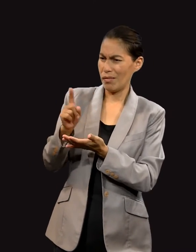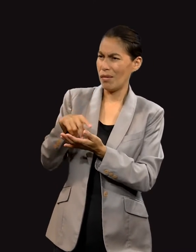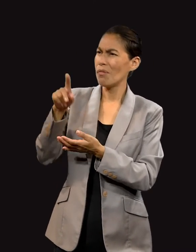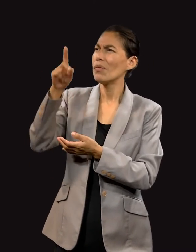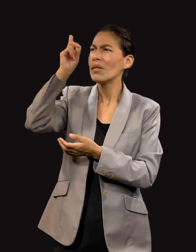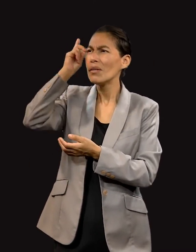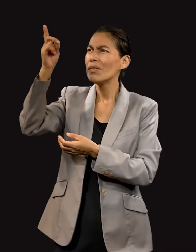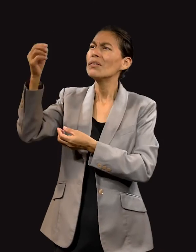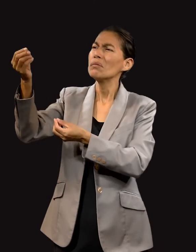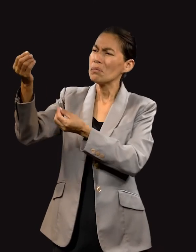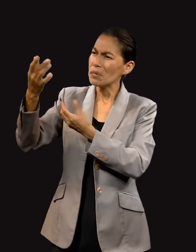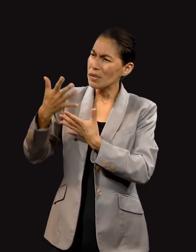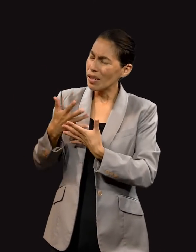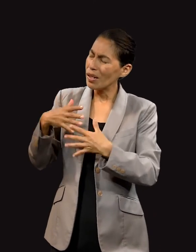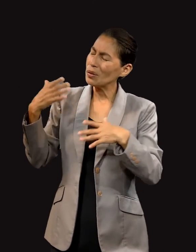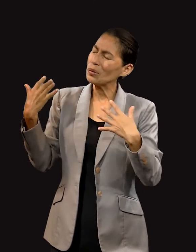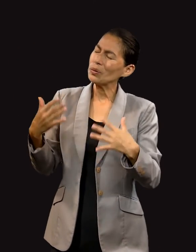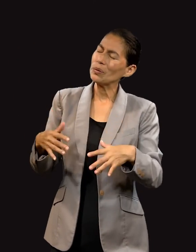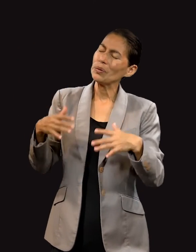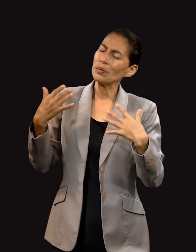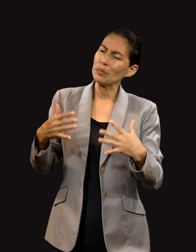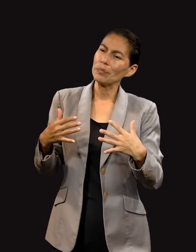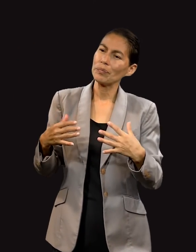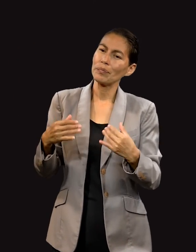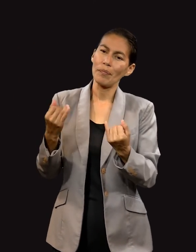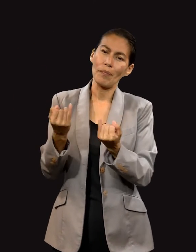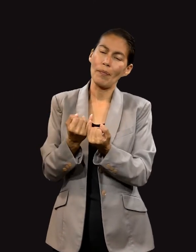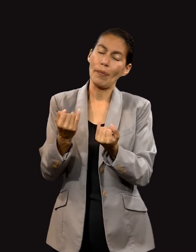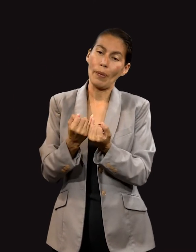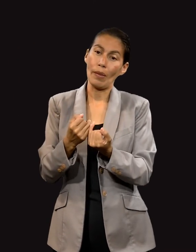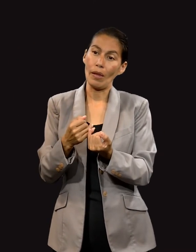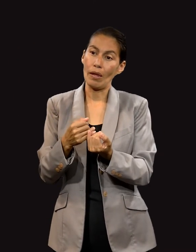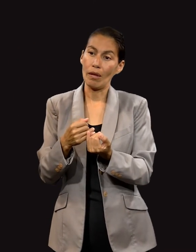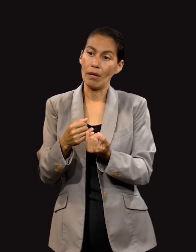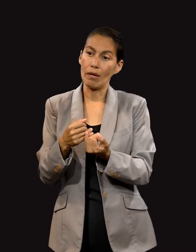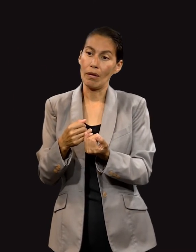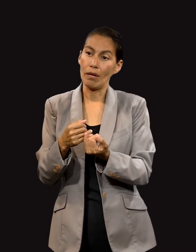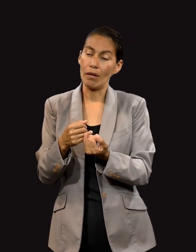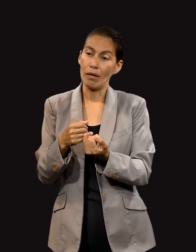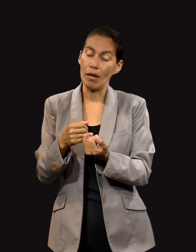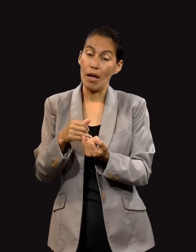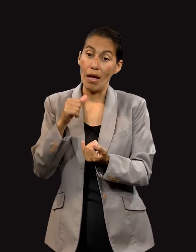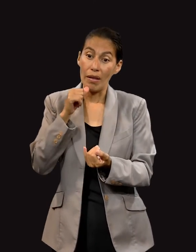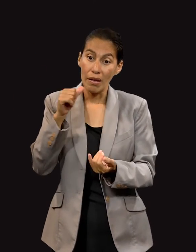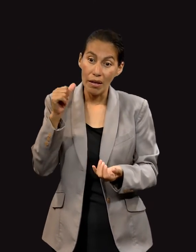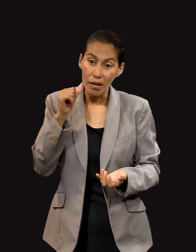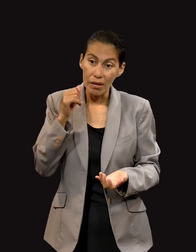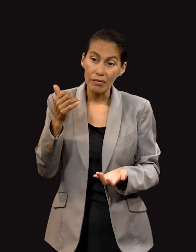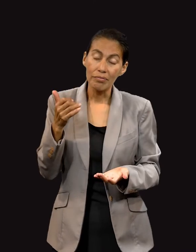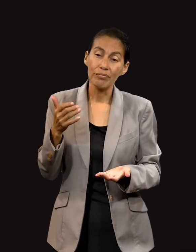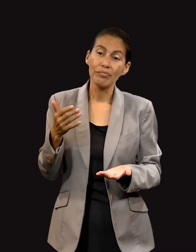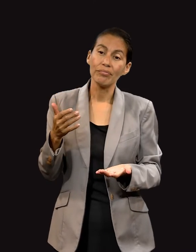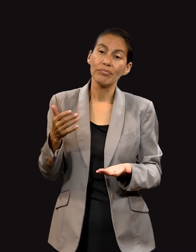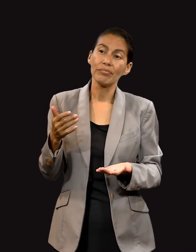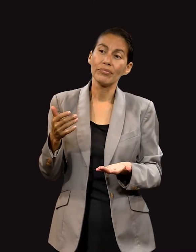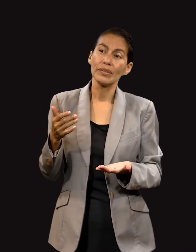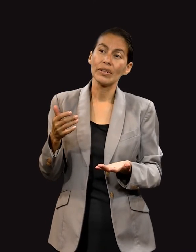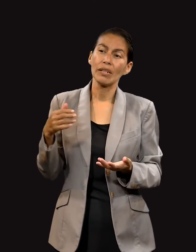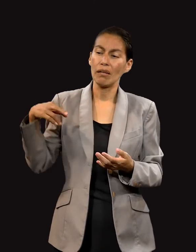no hay sueldo, el Señor provee, provee. Y también quiero agradecer por el incidente de ayer,